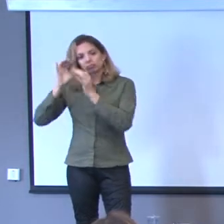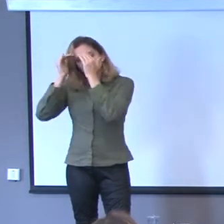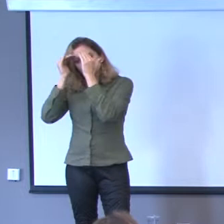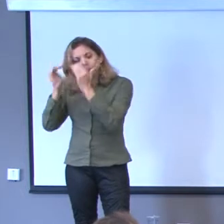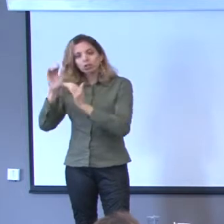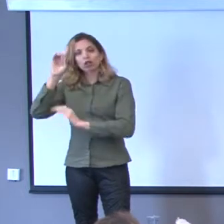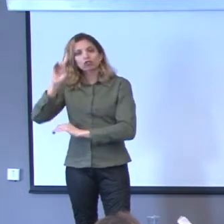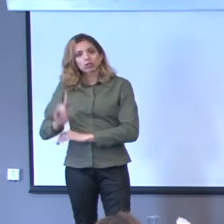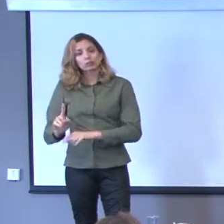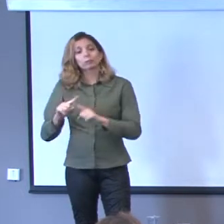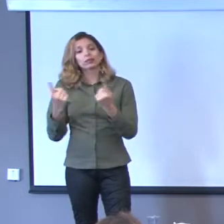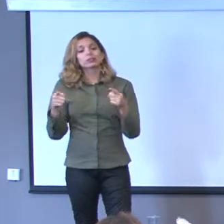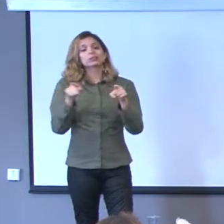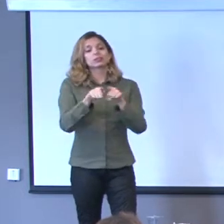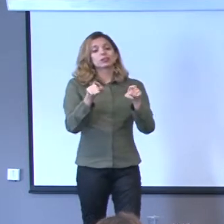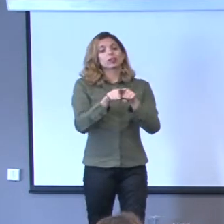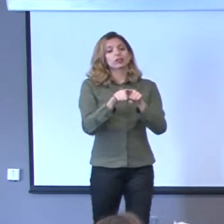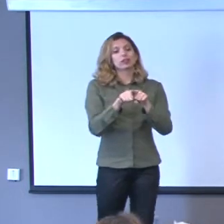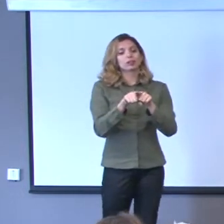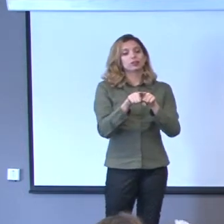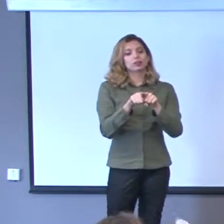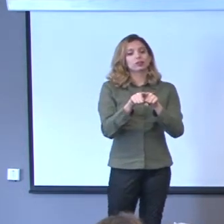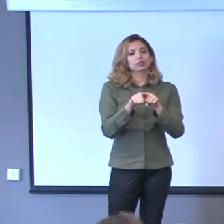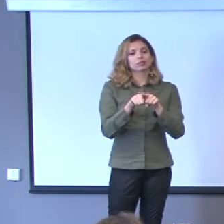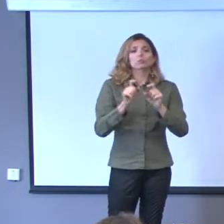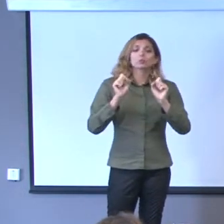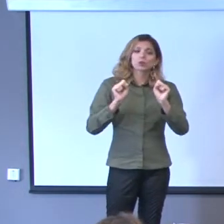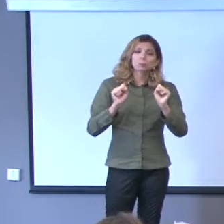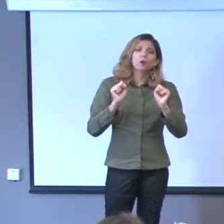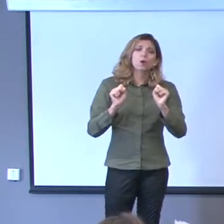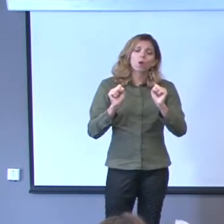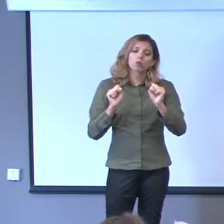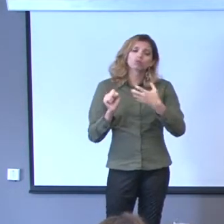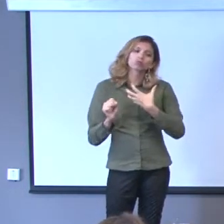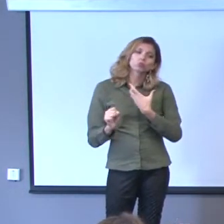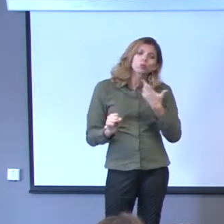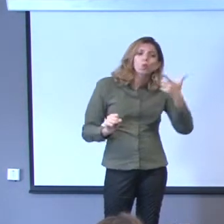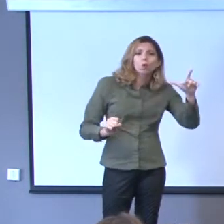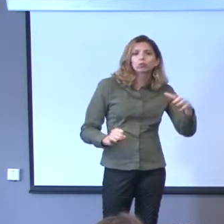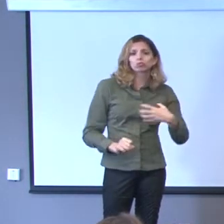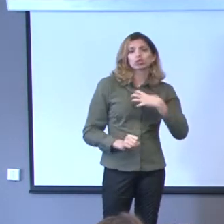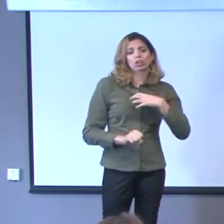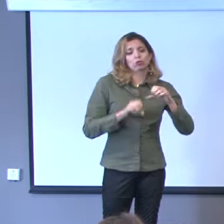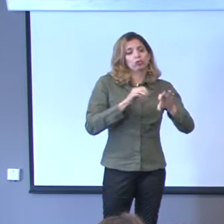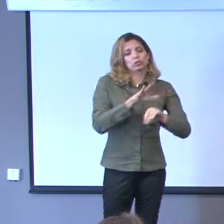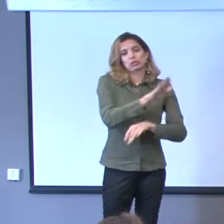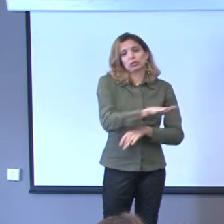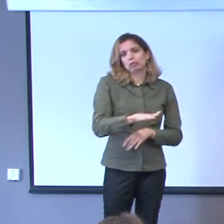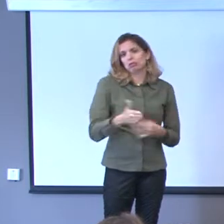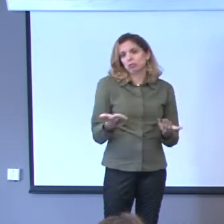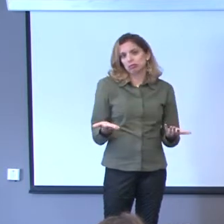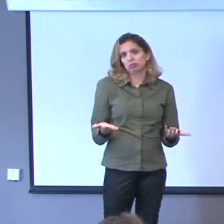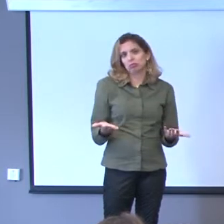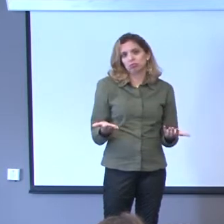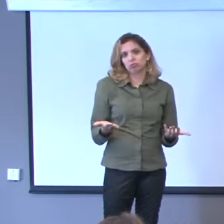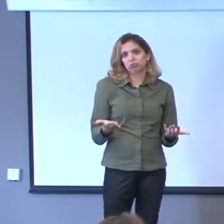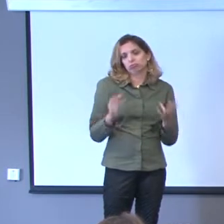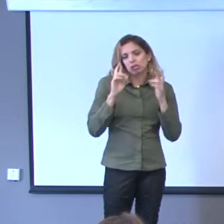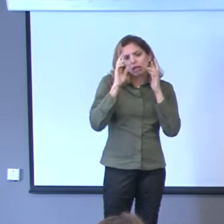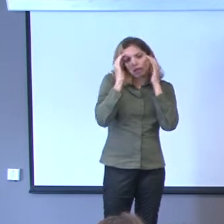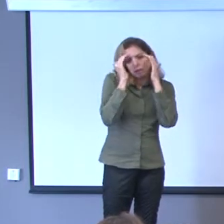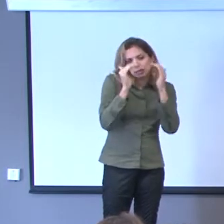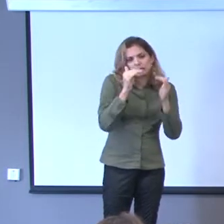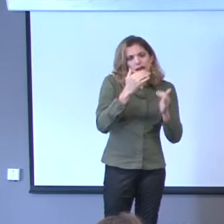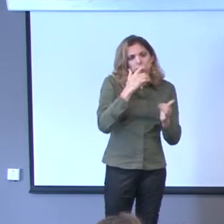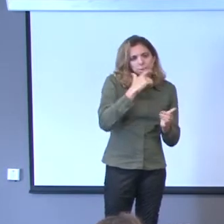só o fato de que pode haver uma outra forma da criança ser educada que respeita os pais,